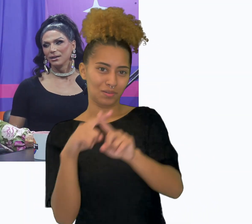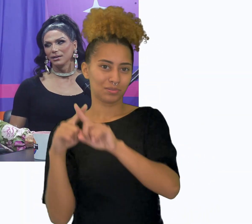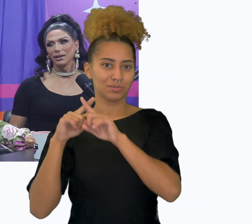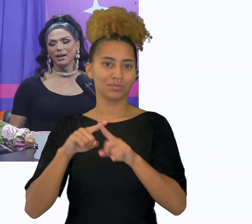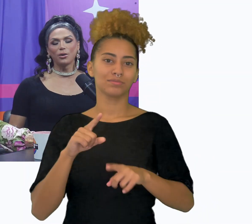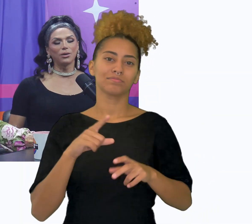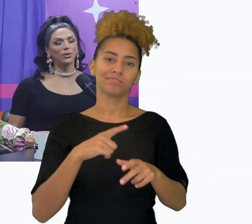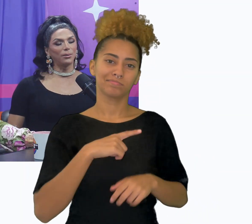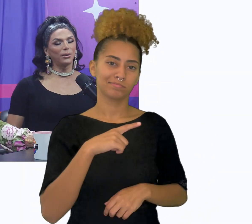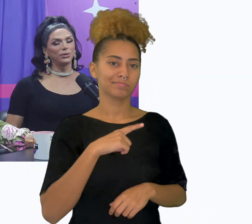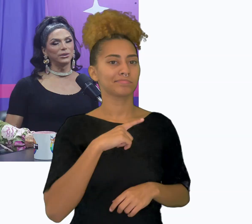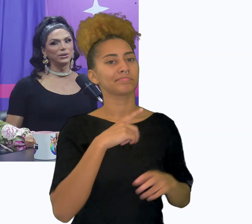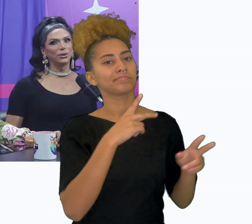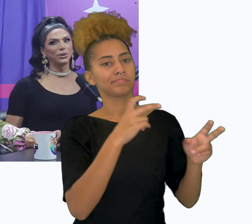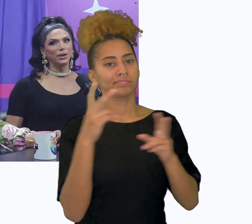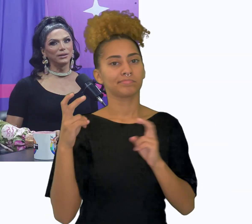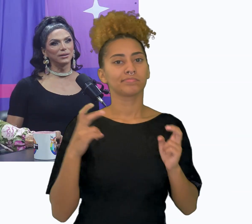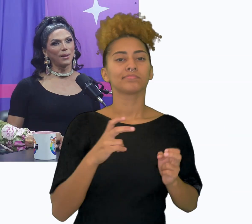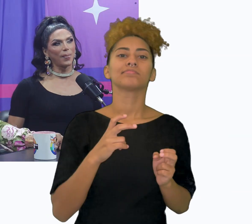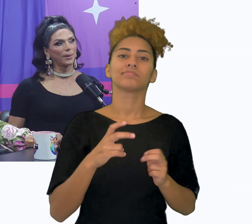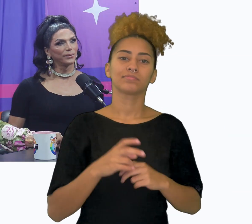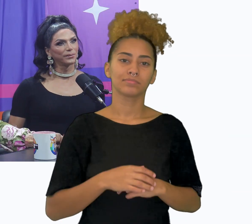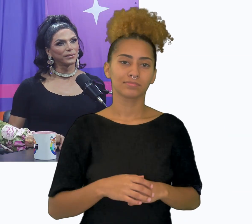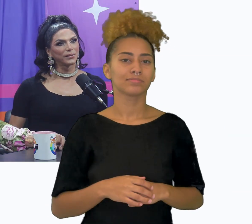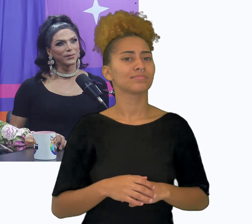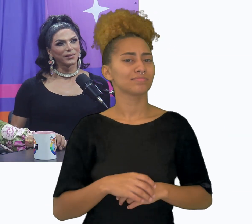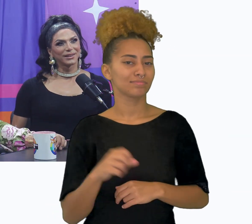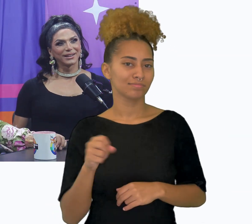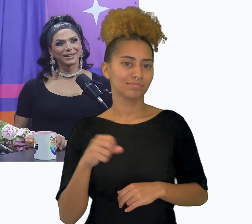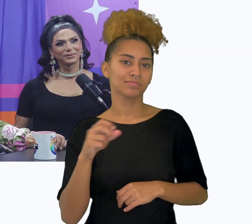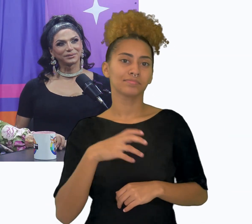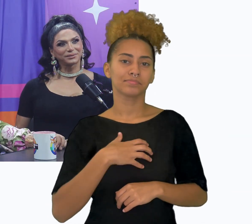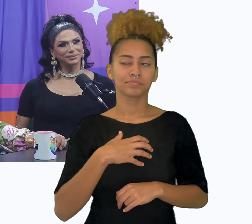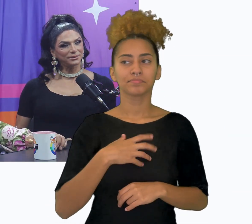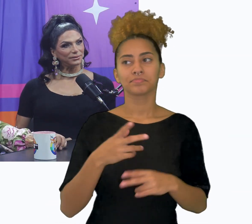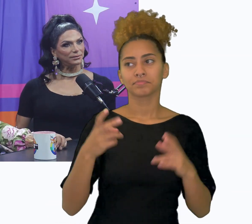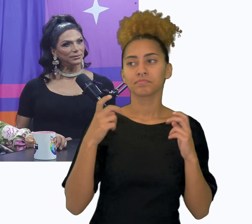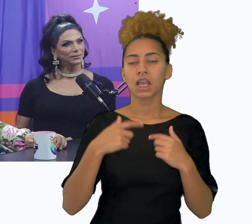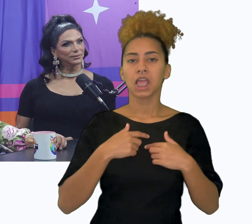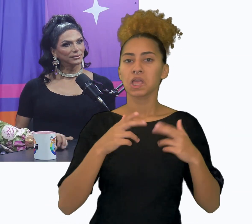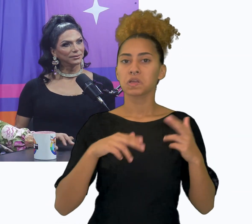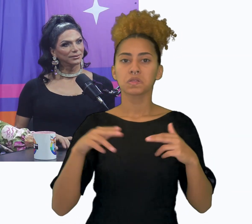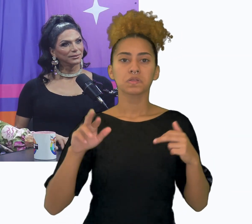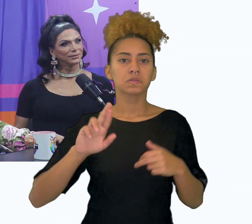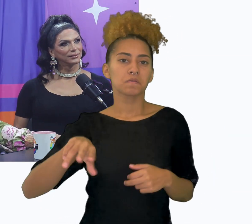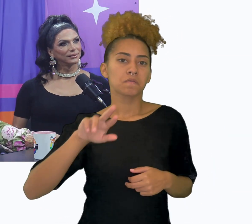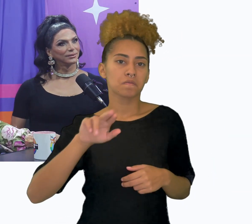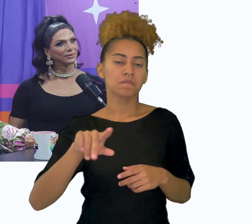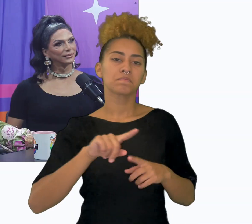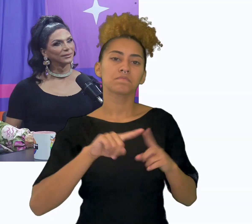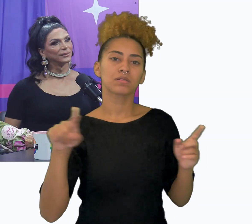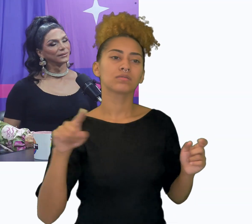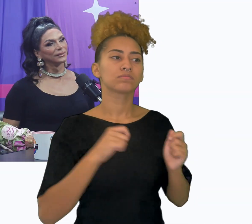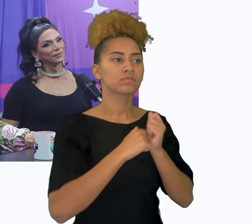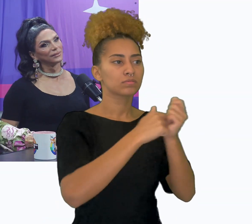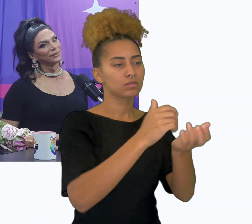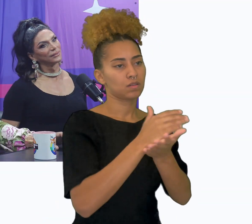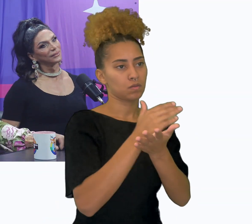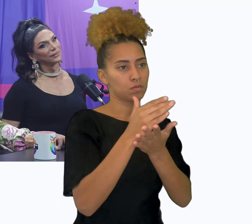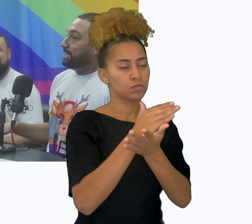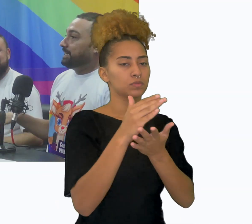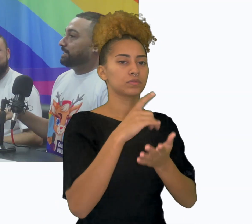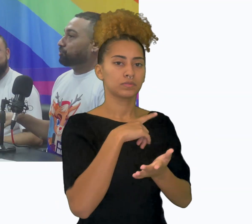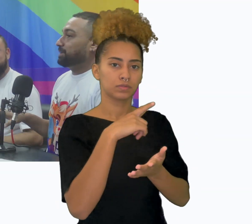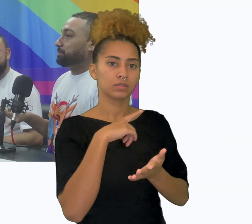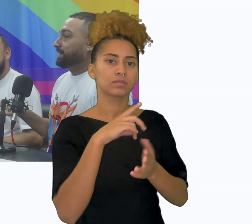si. Né? De concorrência. Foi, Alex. Não, mas eu nunca fui da geração dela, mas eu acompanhei algumas coisas,